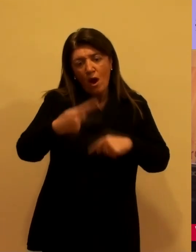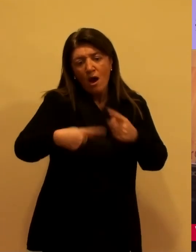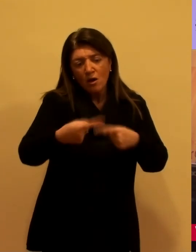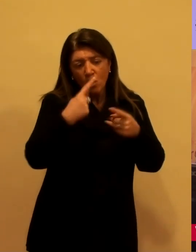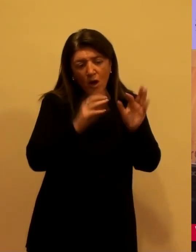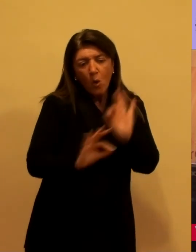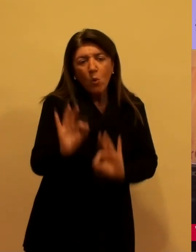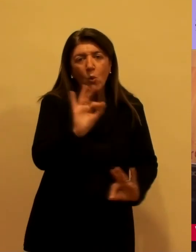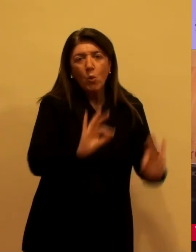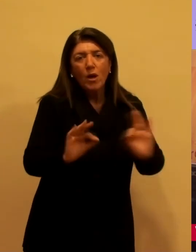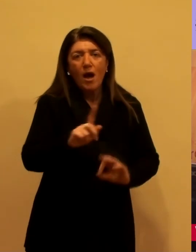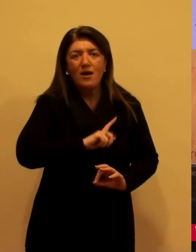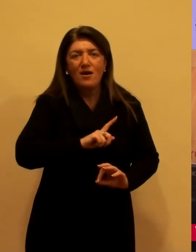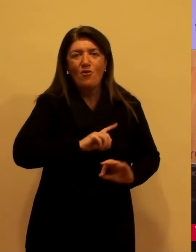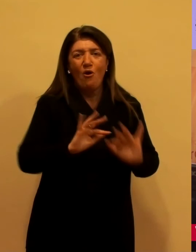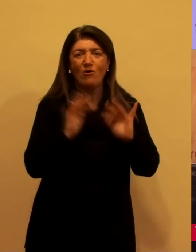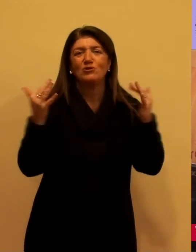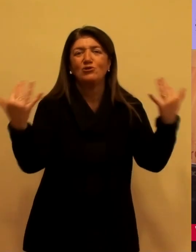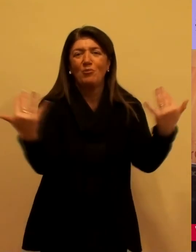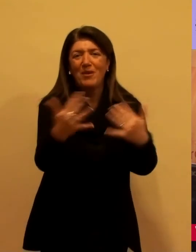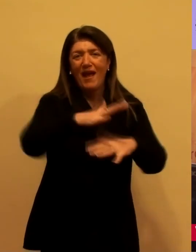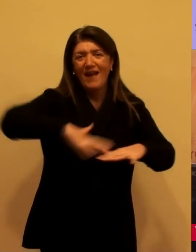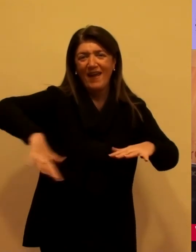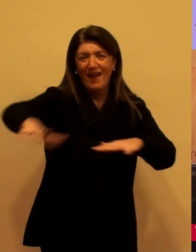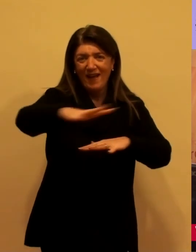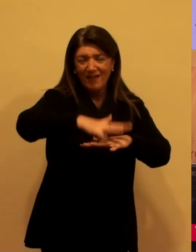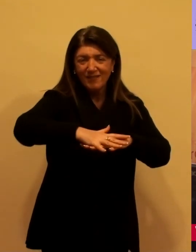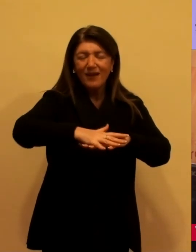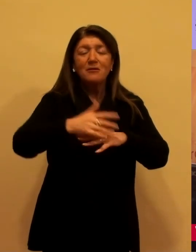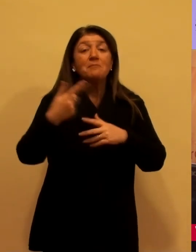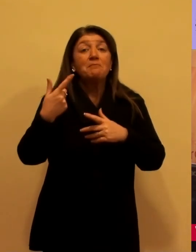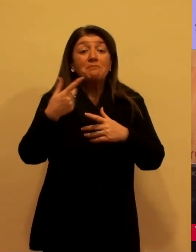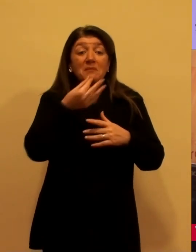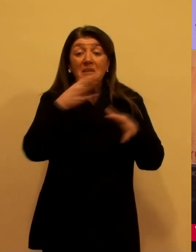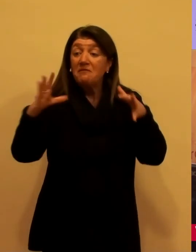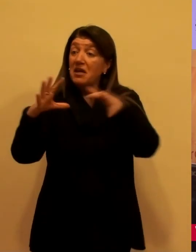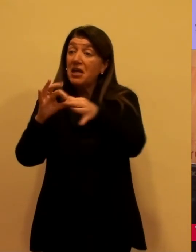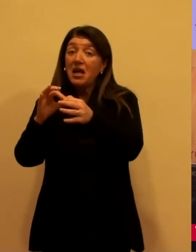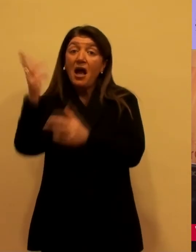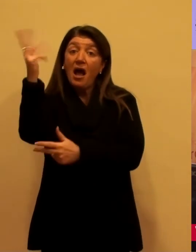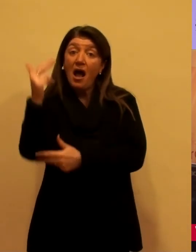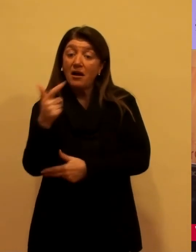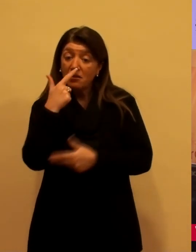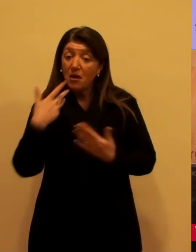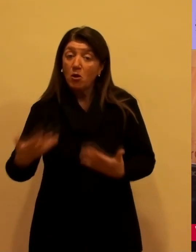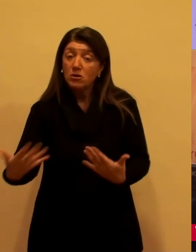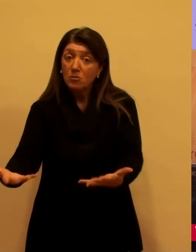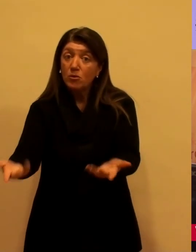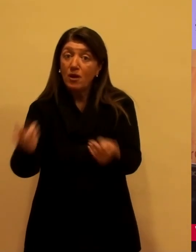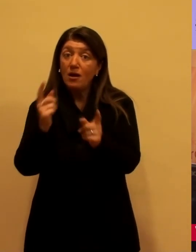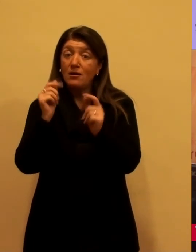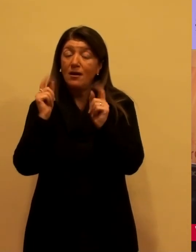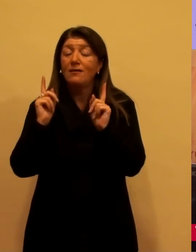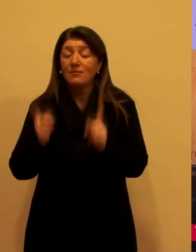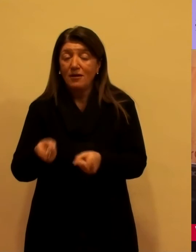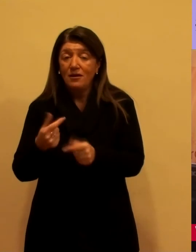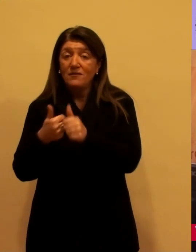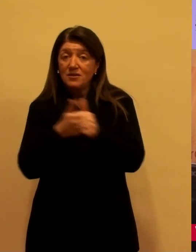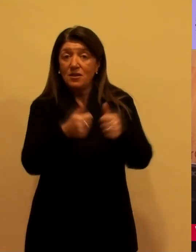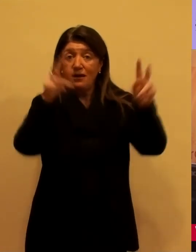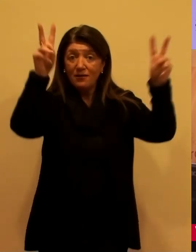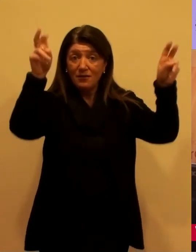questo pianeta. Quindi diciamo che l'arte del contemporanea non può non pensare a questi temi, macro temi, ecco,